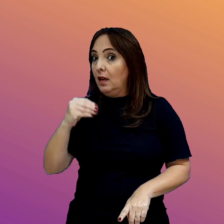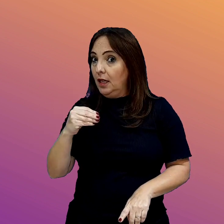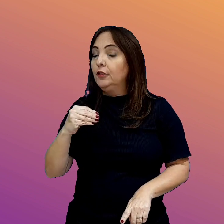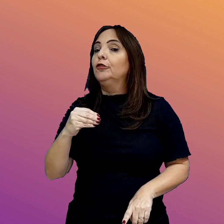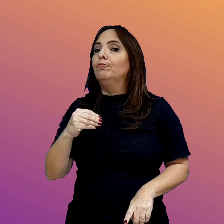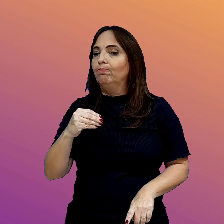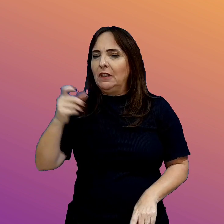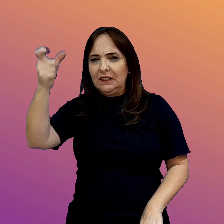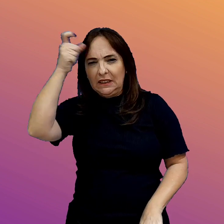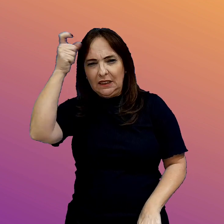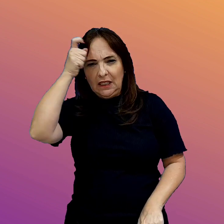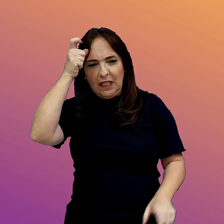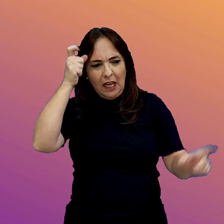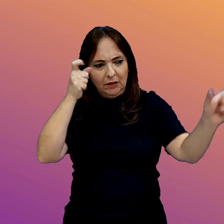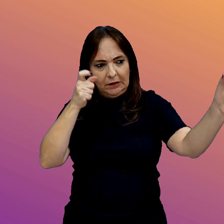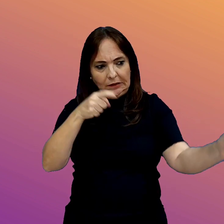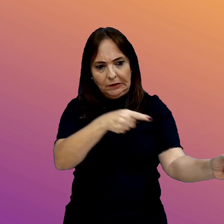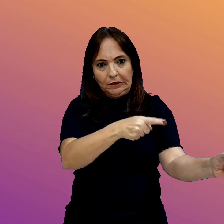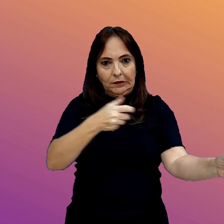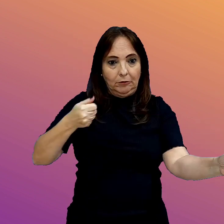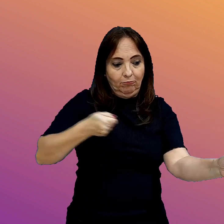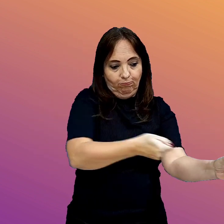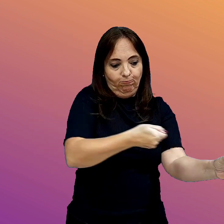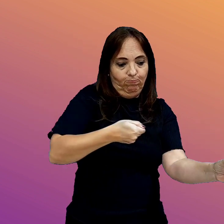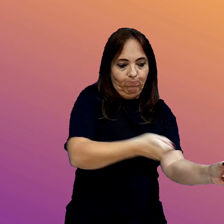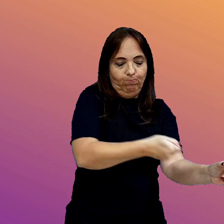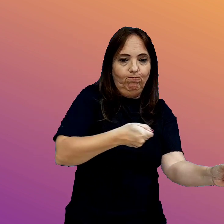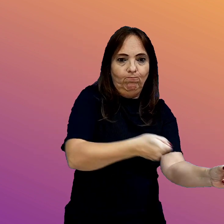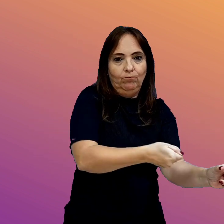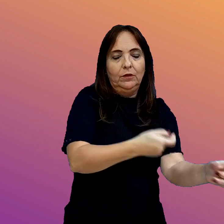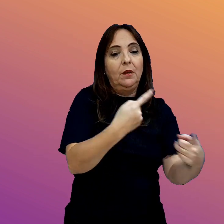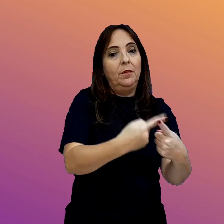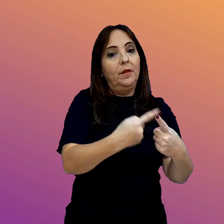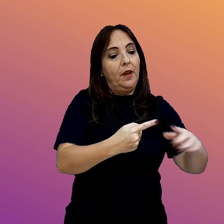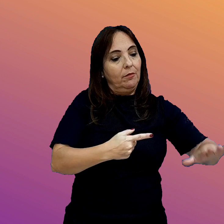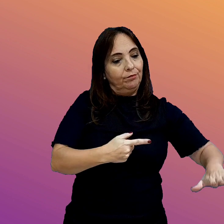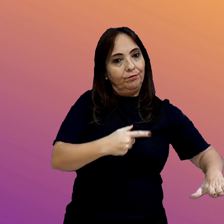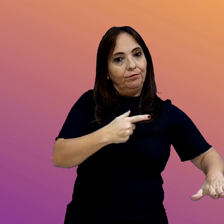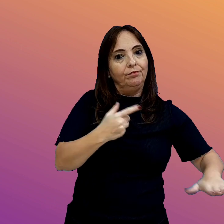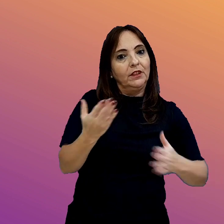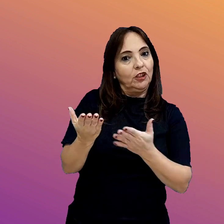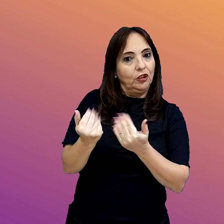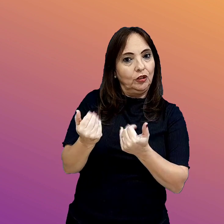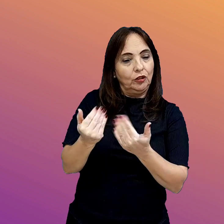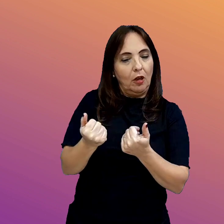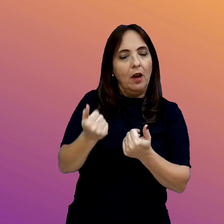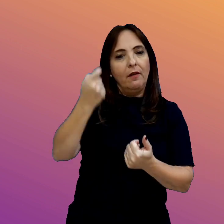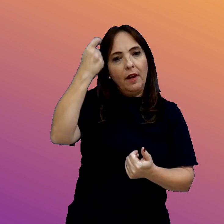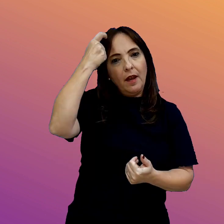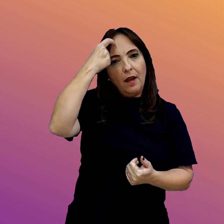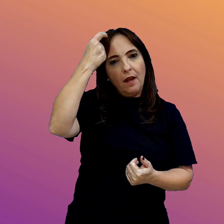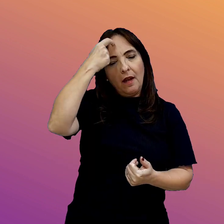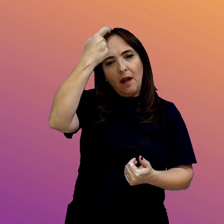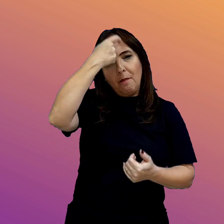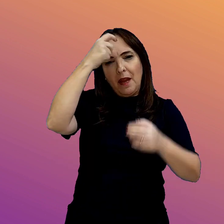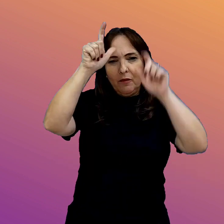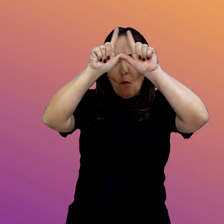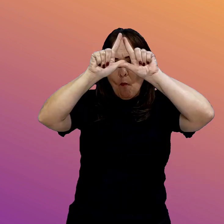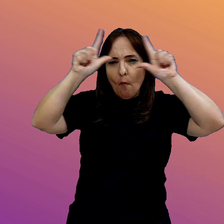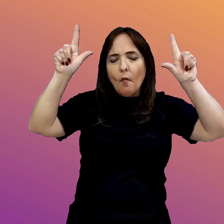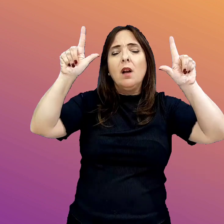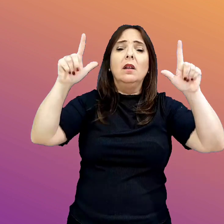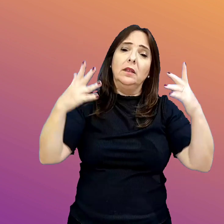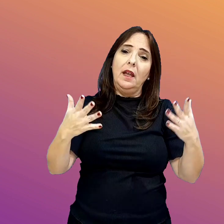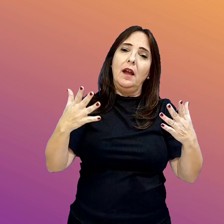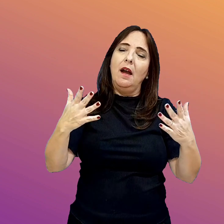E são vulneráveis, porque a mente está vazia, tábula rasa, mente vazia. Então Satanás chega na frente, coloca um monte de coisa, e quando a